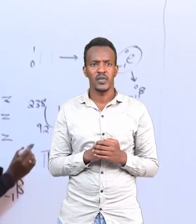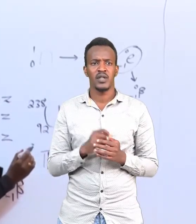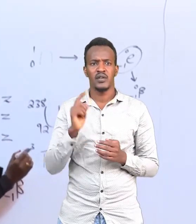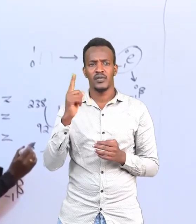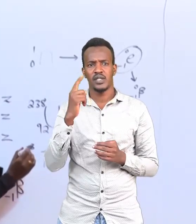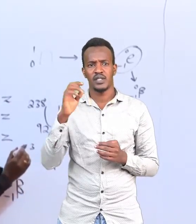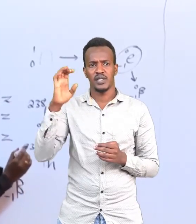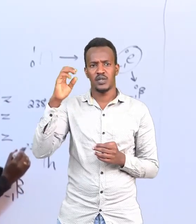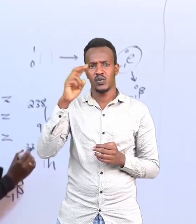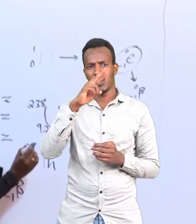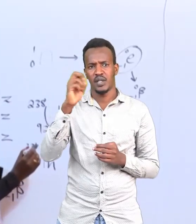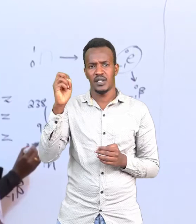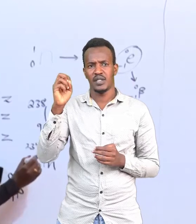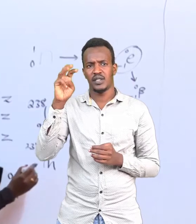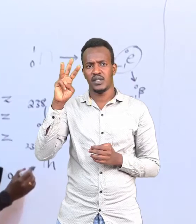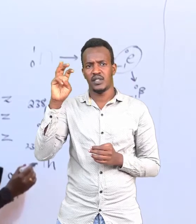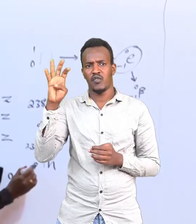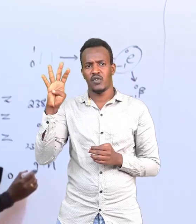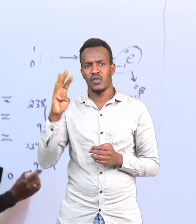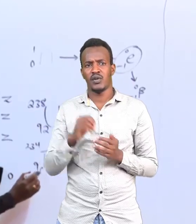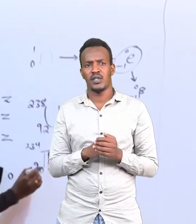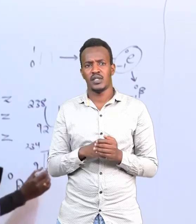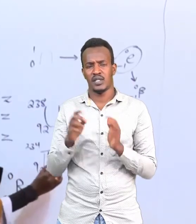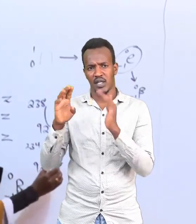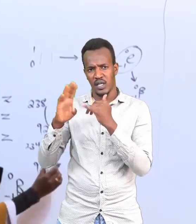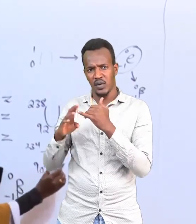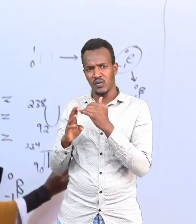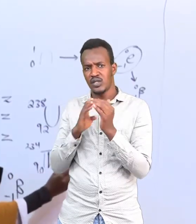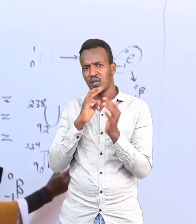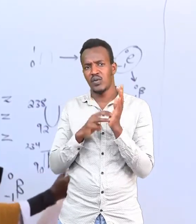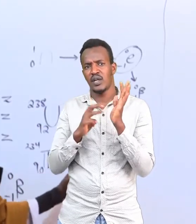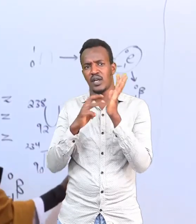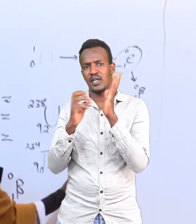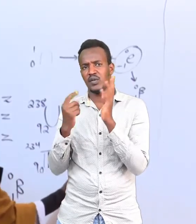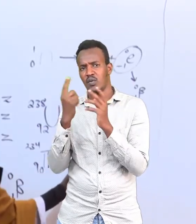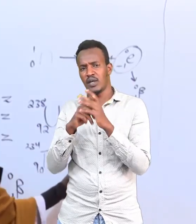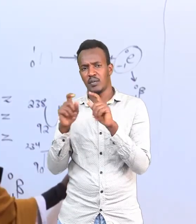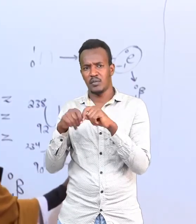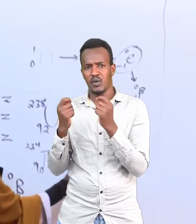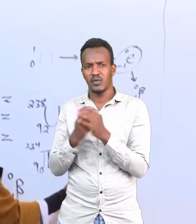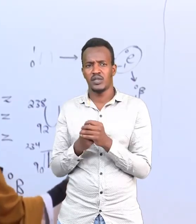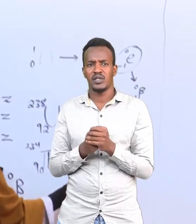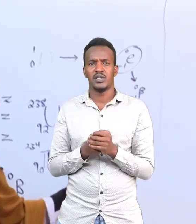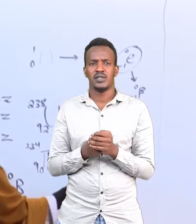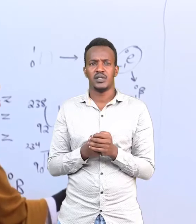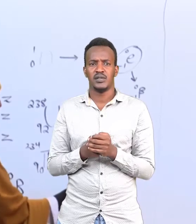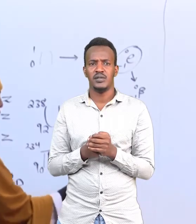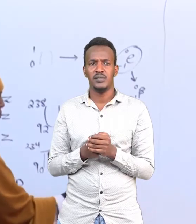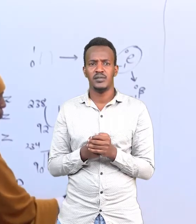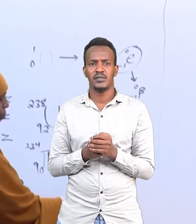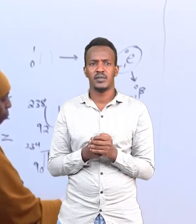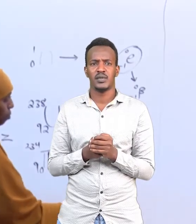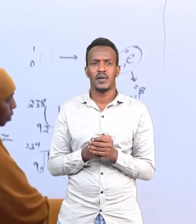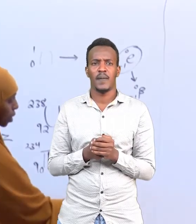aan haysanaya 234 iyo halkan oo ahayd markaasi 90 dhikey bay samaysay waxaa yimi baa la yidhi waxa weeyaan